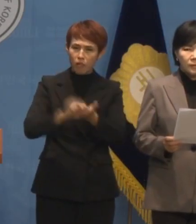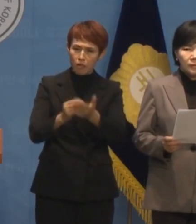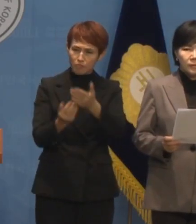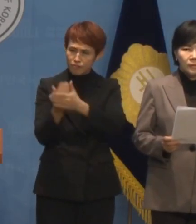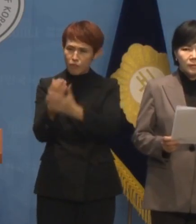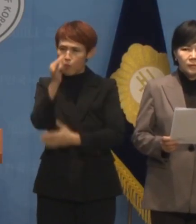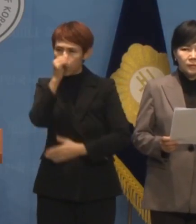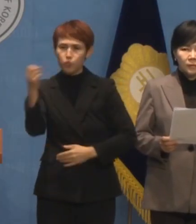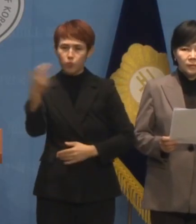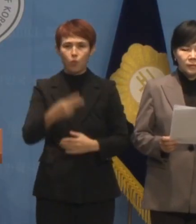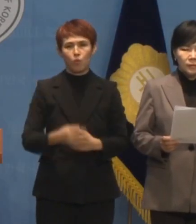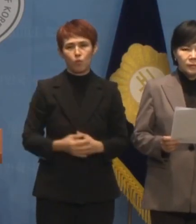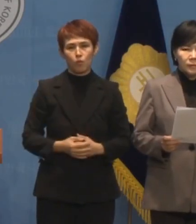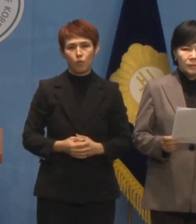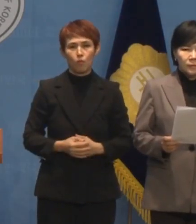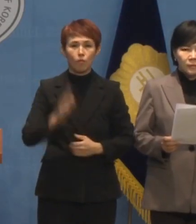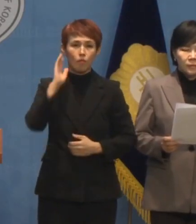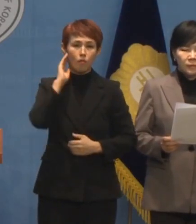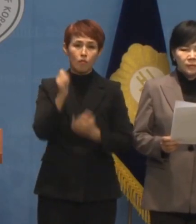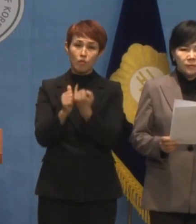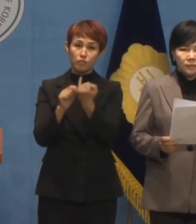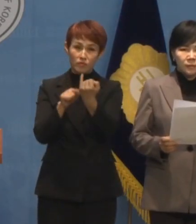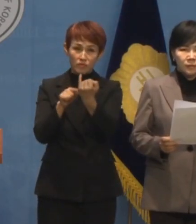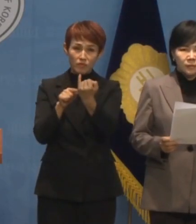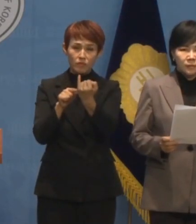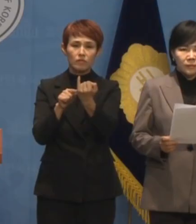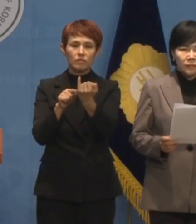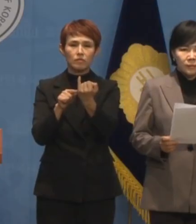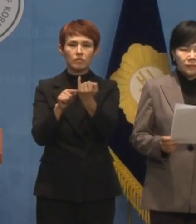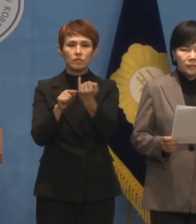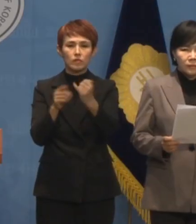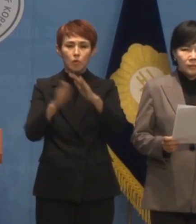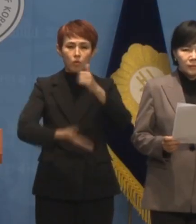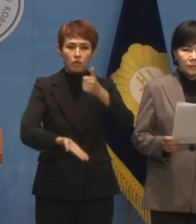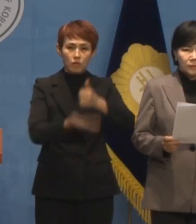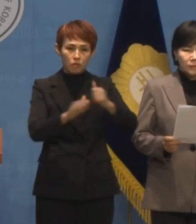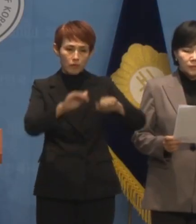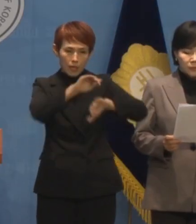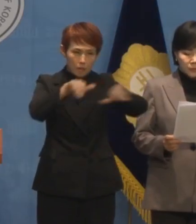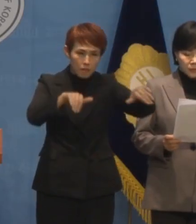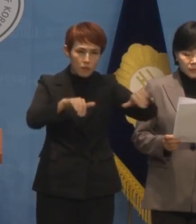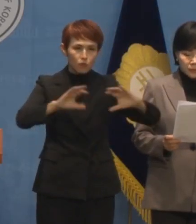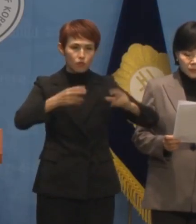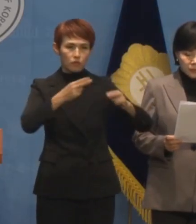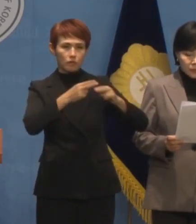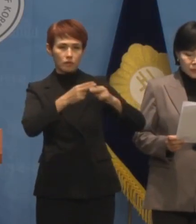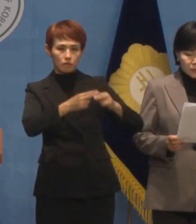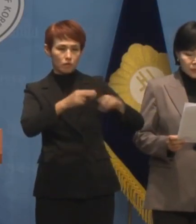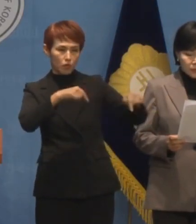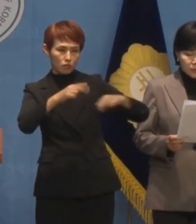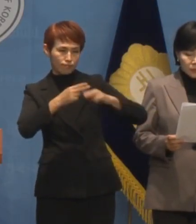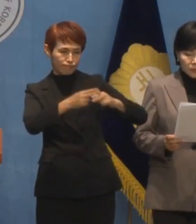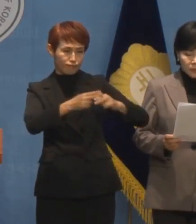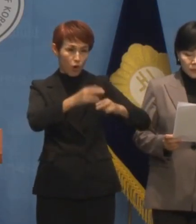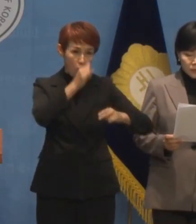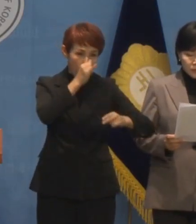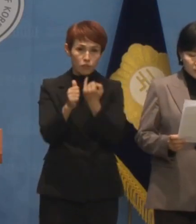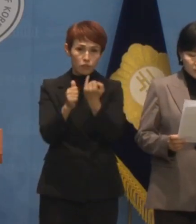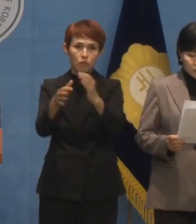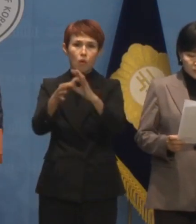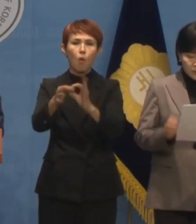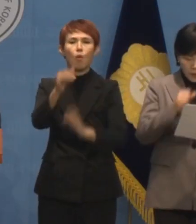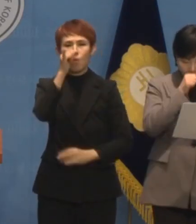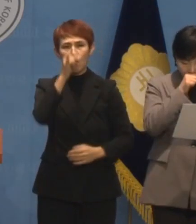있습니다. 심지어 김건희 여사는 최근 공천 개입 등 국정농단 의혹 한복판에도 서 있습니다.